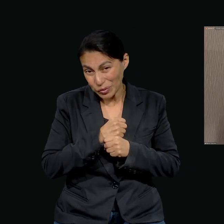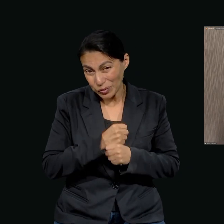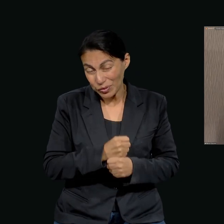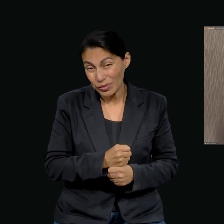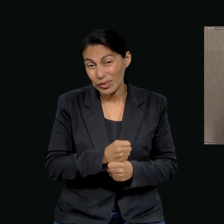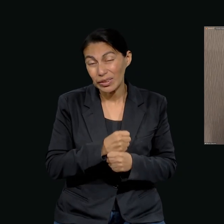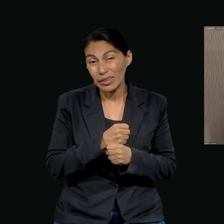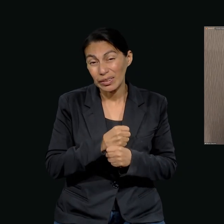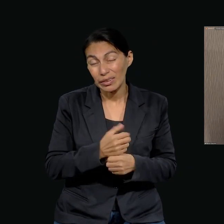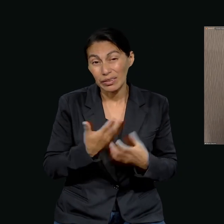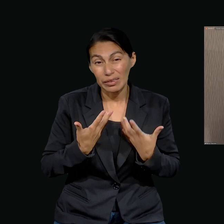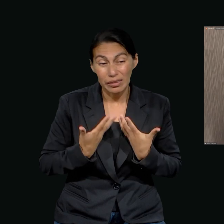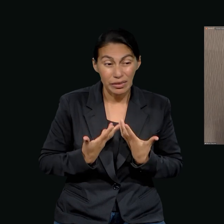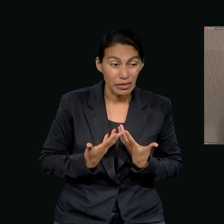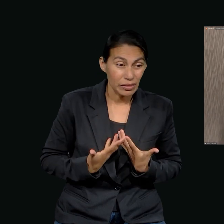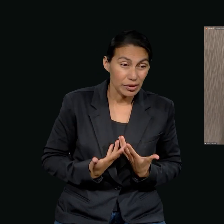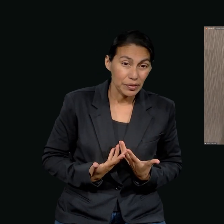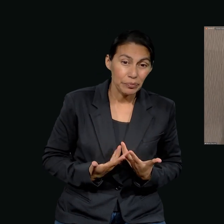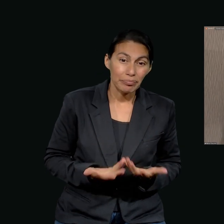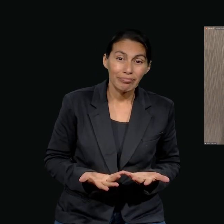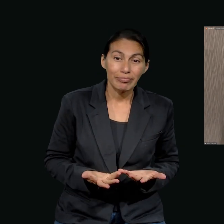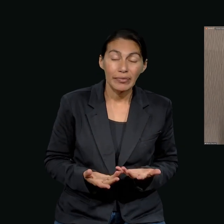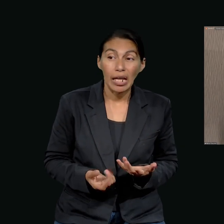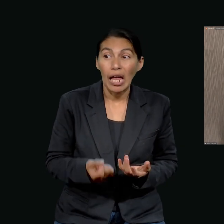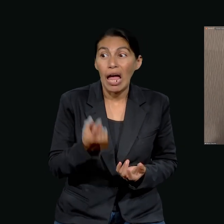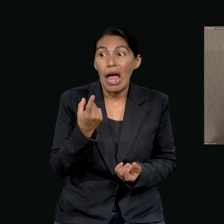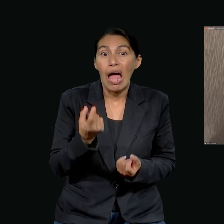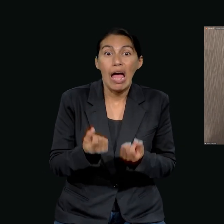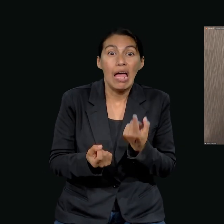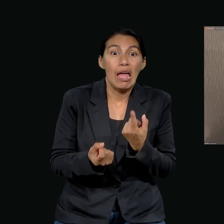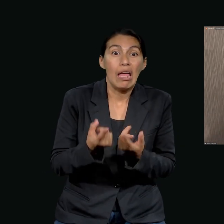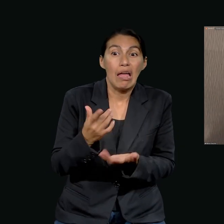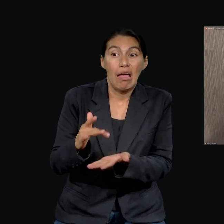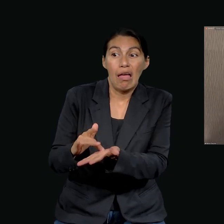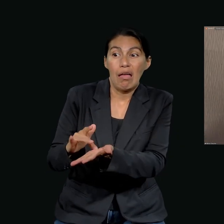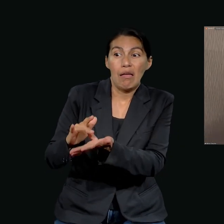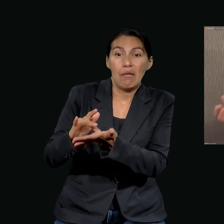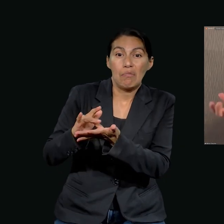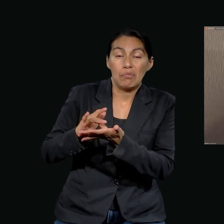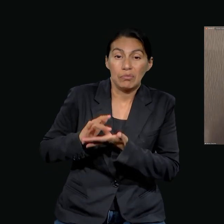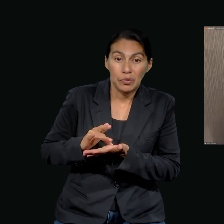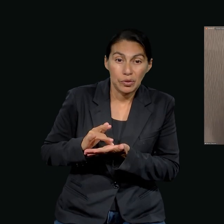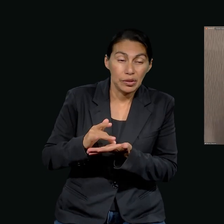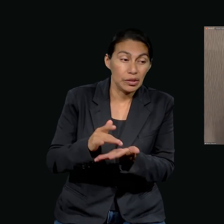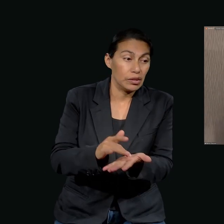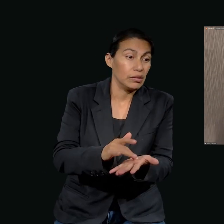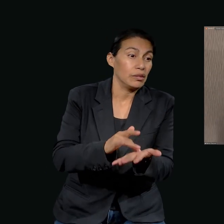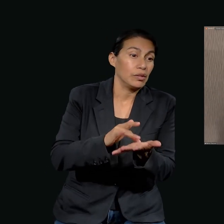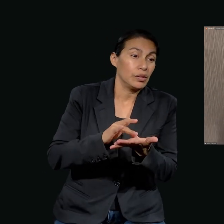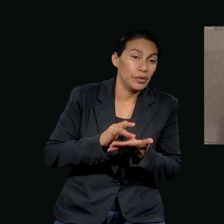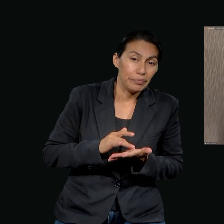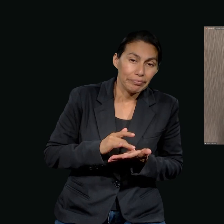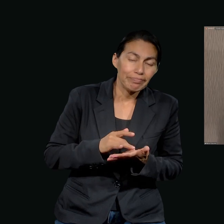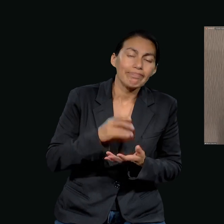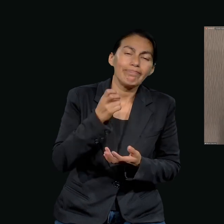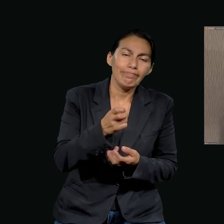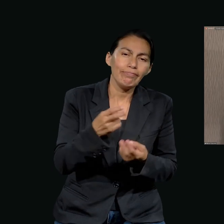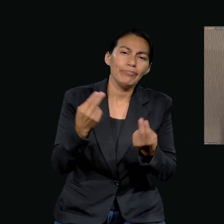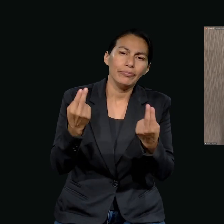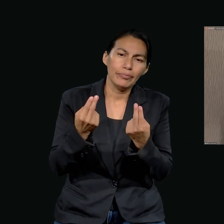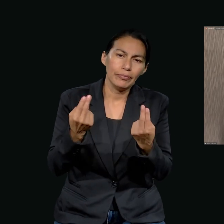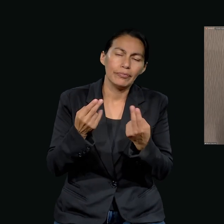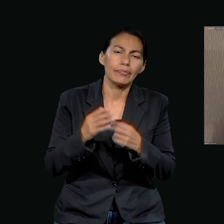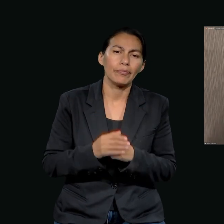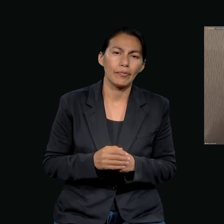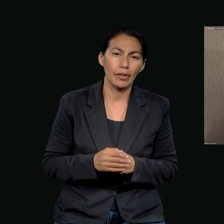Desarraigadas Y andan Digámoslo así Dependiendo De la Compasión Y